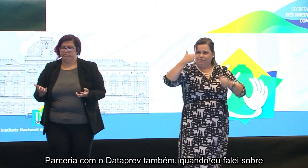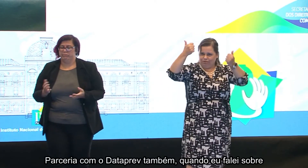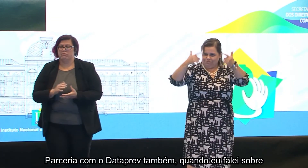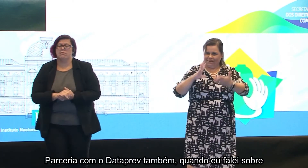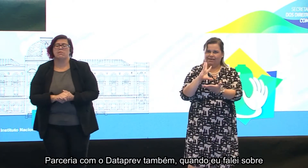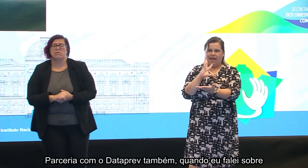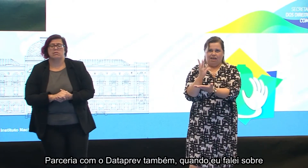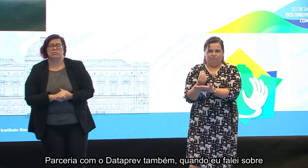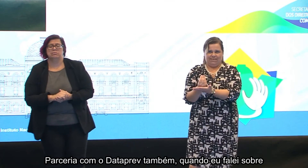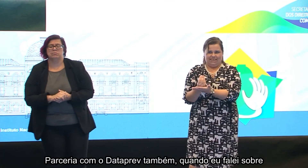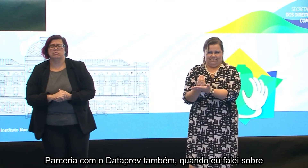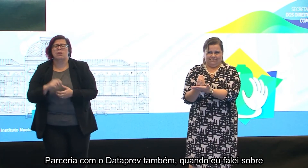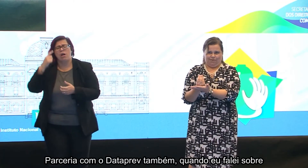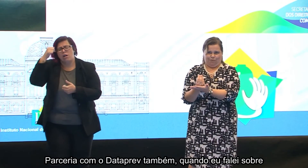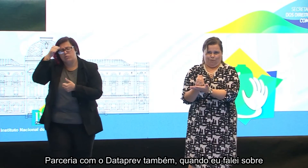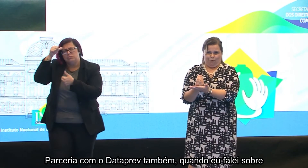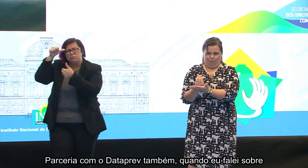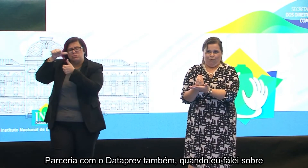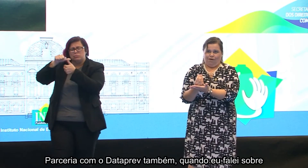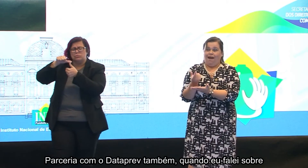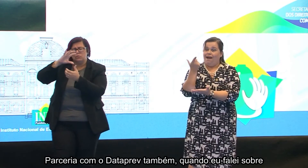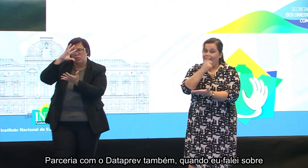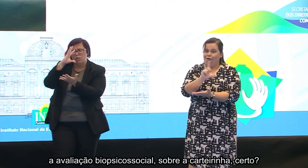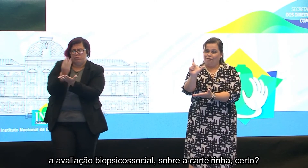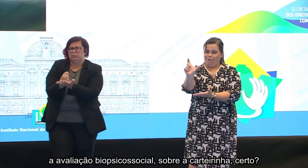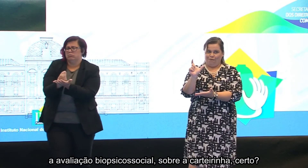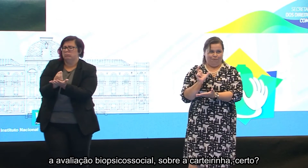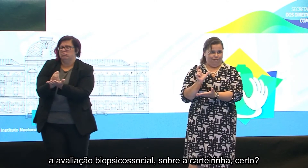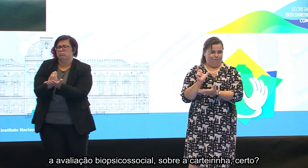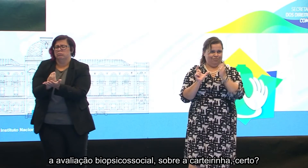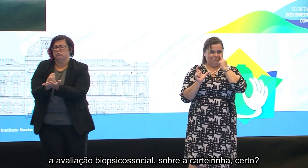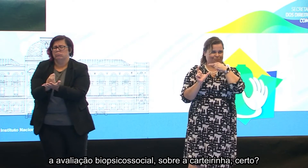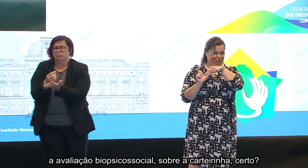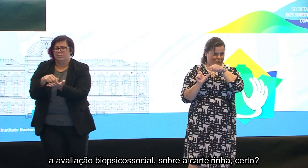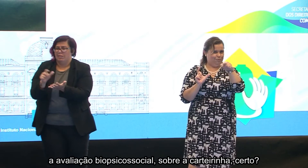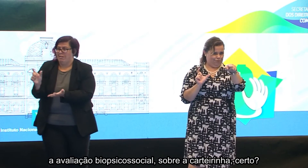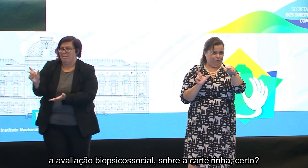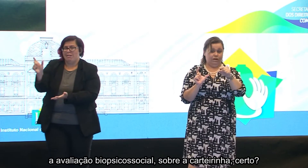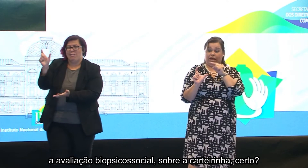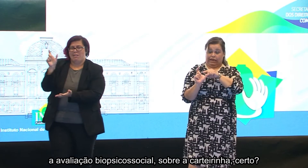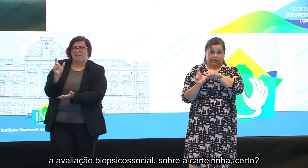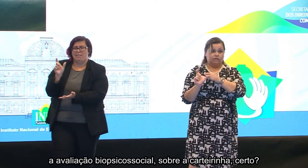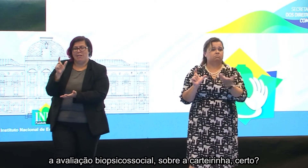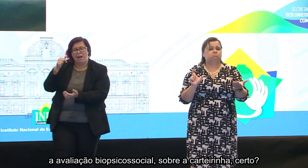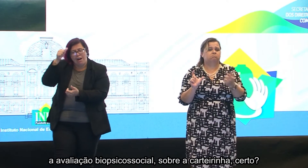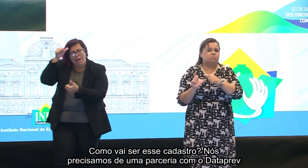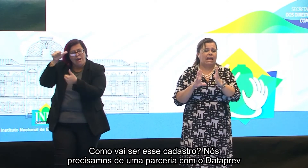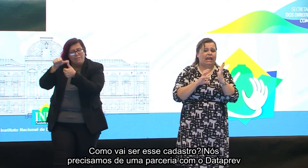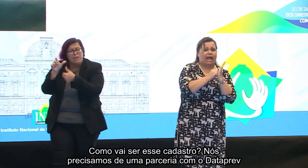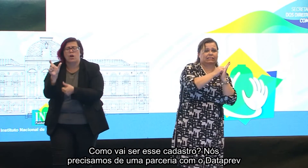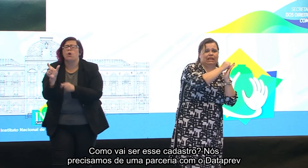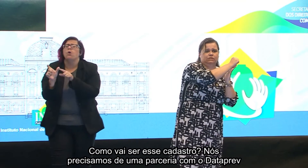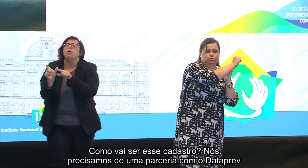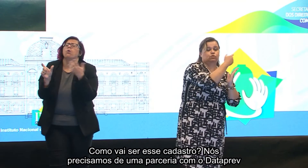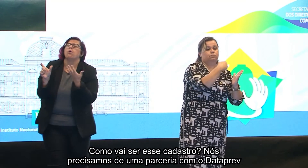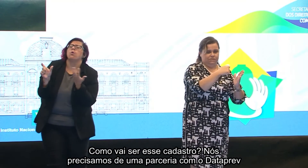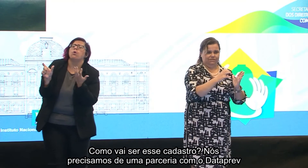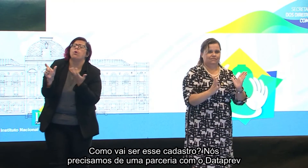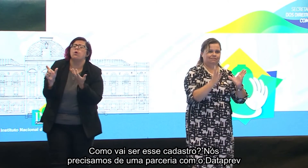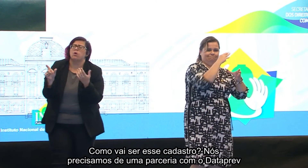E parceria com DataPrev também, quando eu falei para vocês sobre a avaliação biopsicossocial em relação à carteirinha, certo? Então, como vai ser